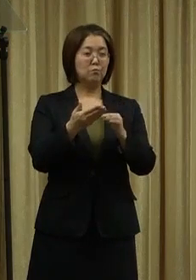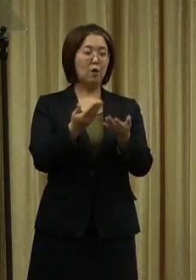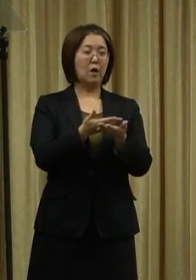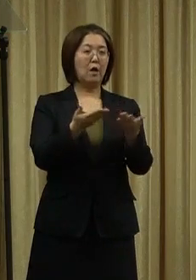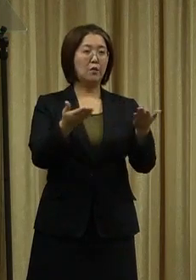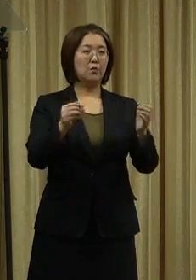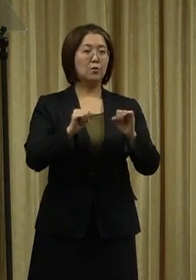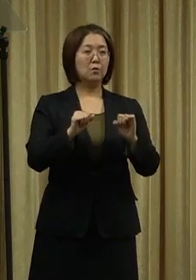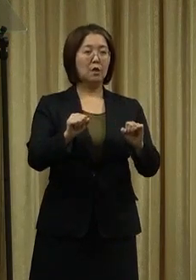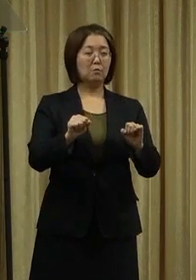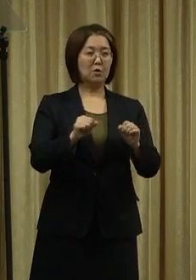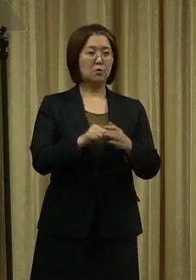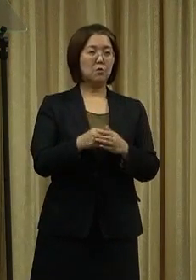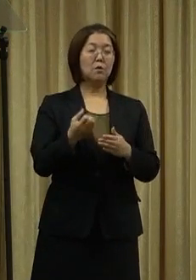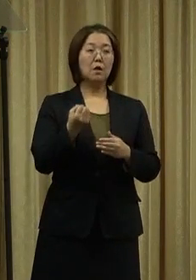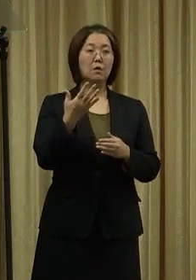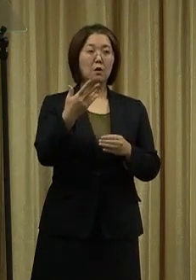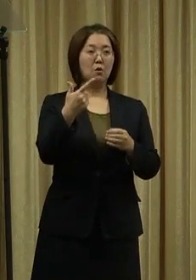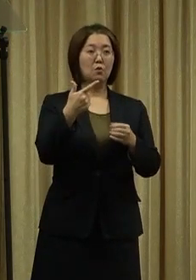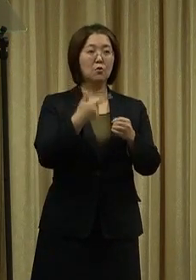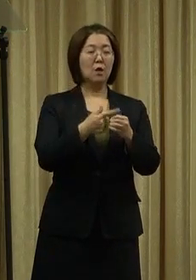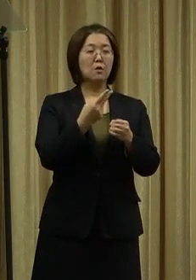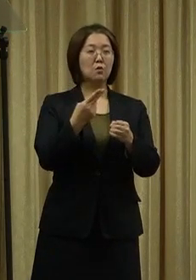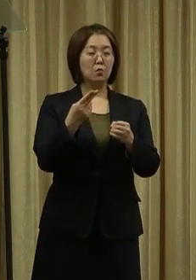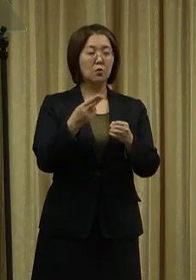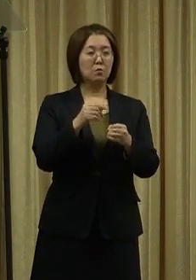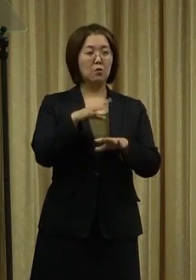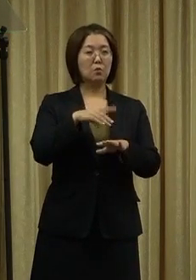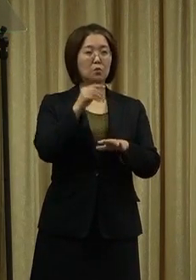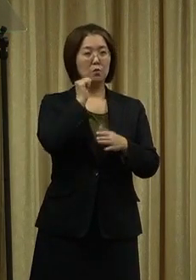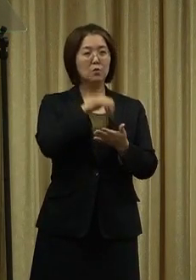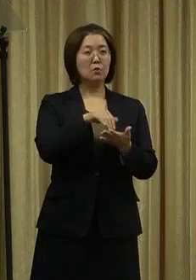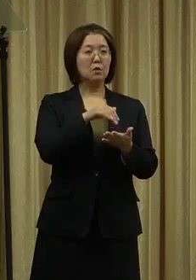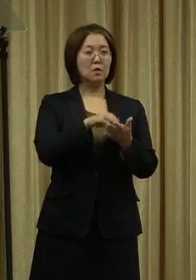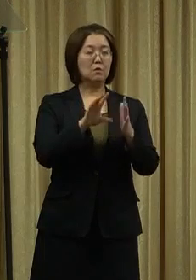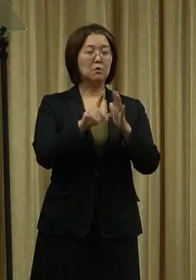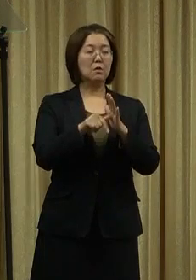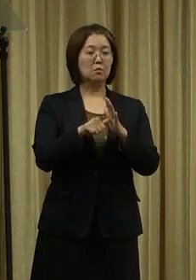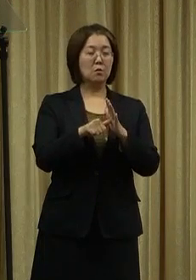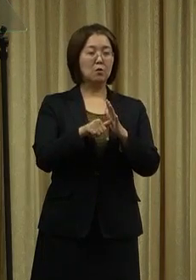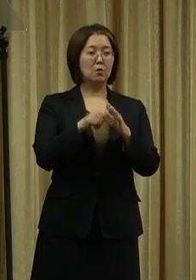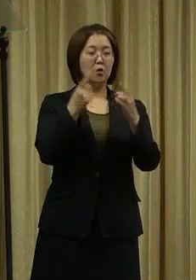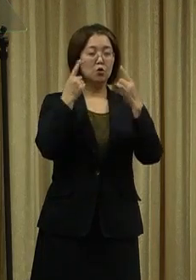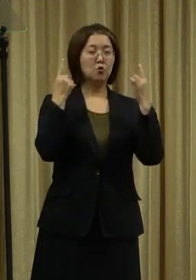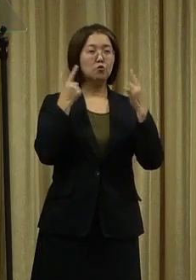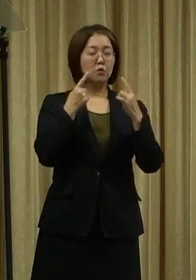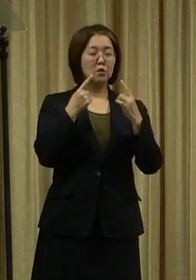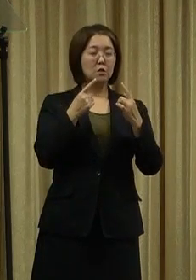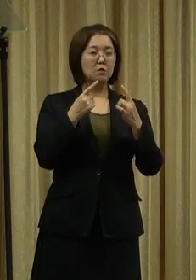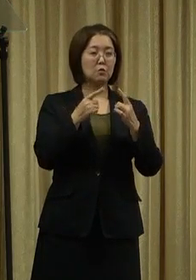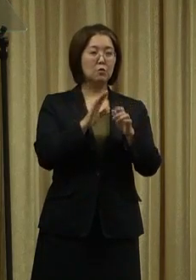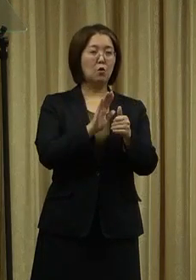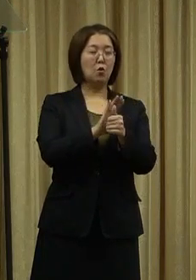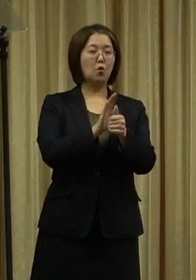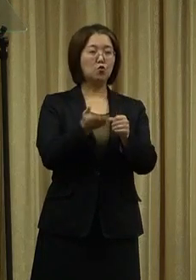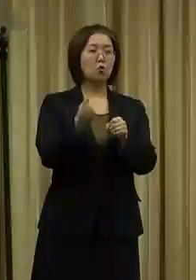このほか令和6年度当初予算においても、県独自の保証料の引き下げにより被災した中小